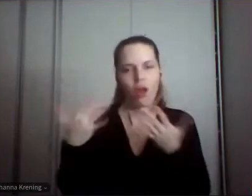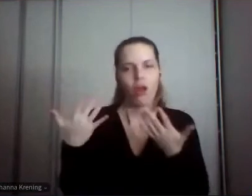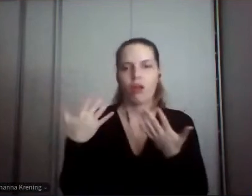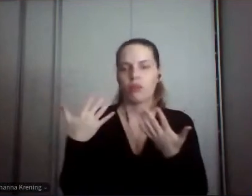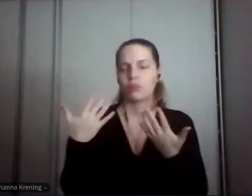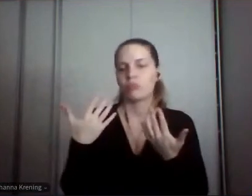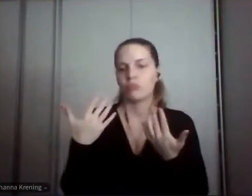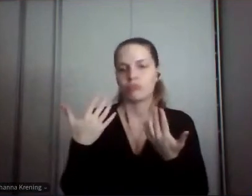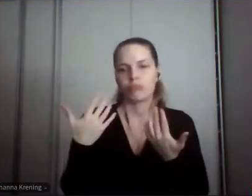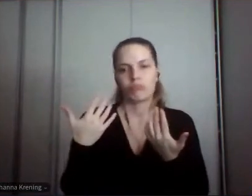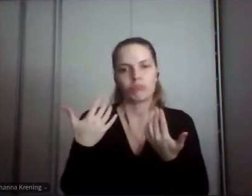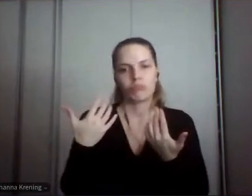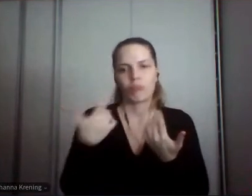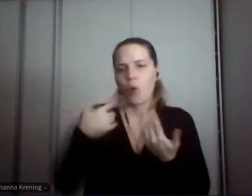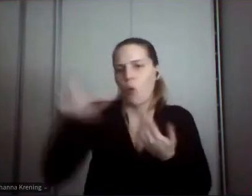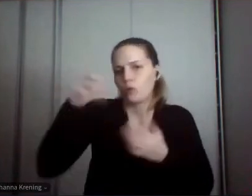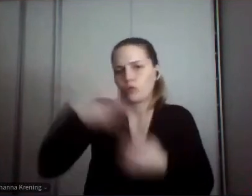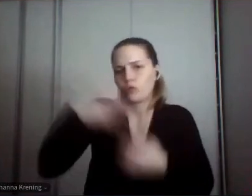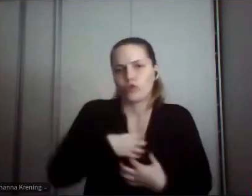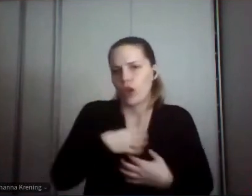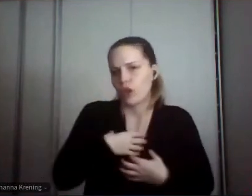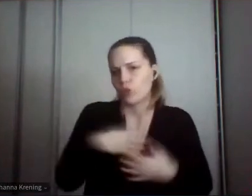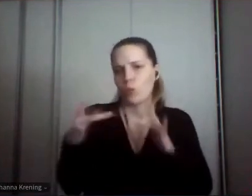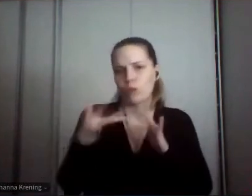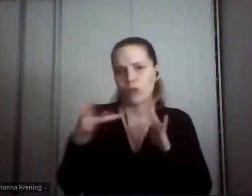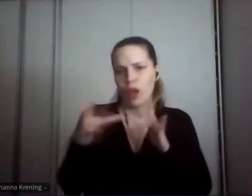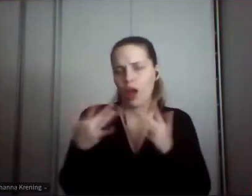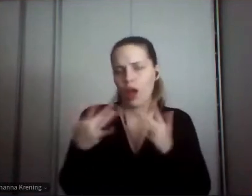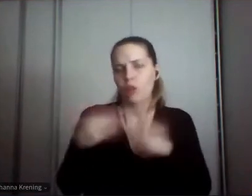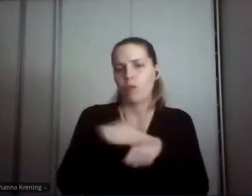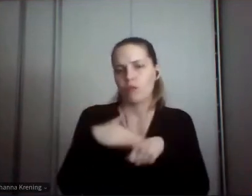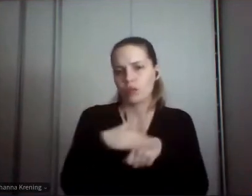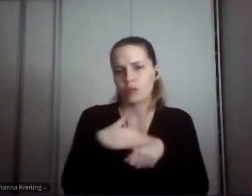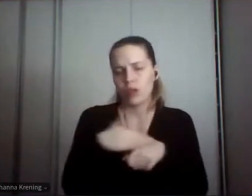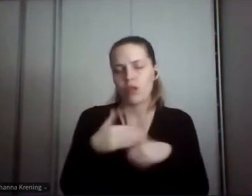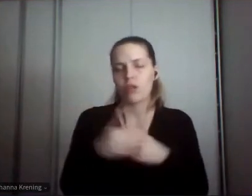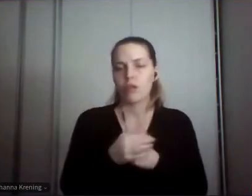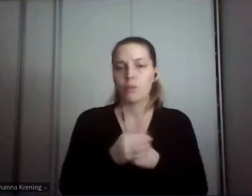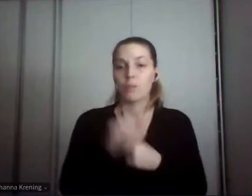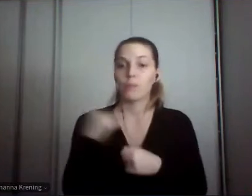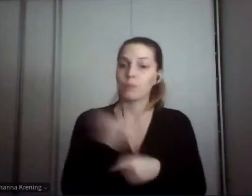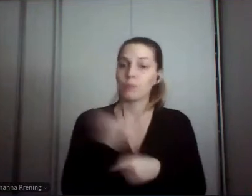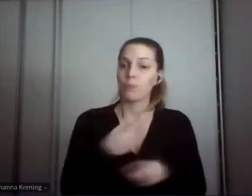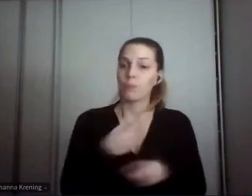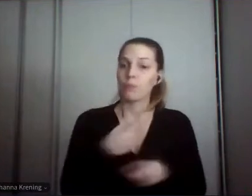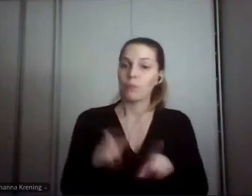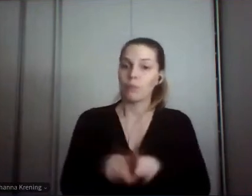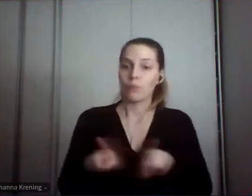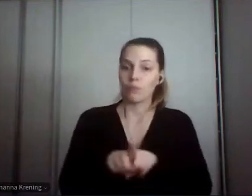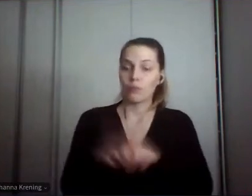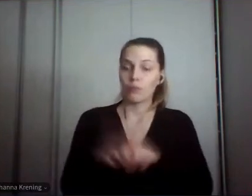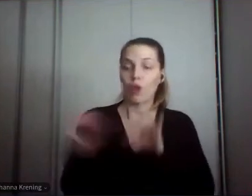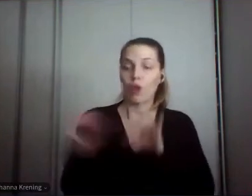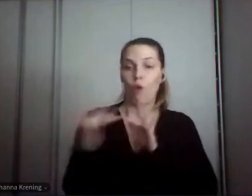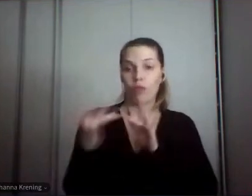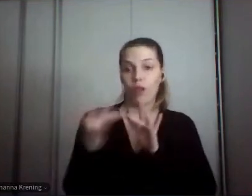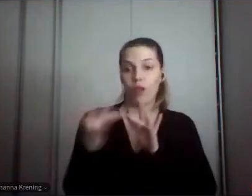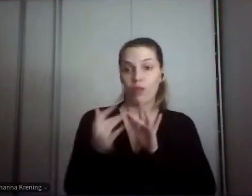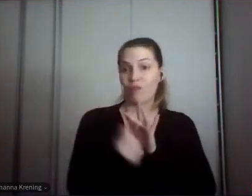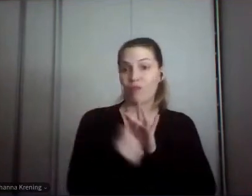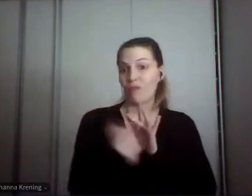uma forma, ou alguém, nós também recebemos muitos contatos de professores que recebem